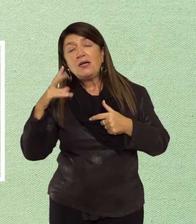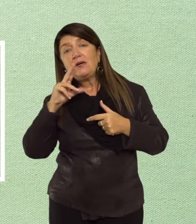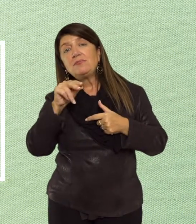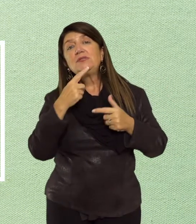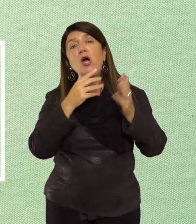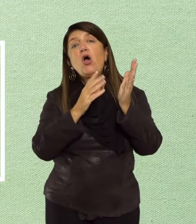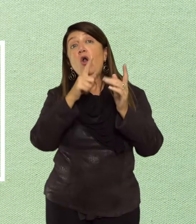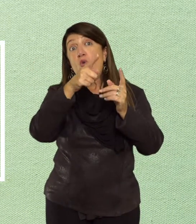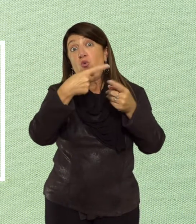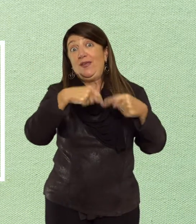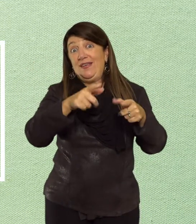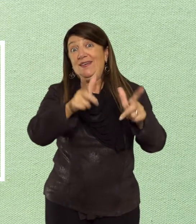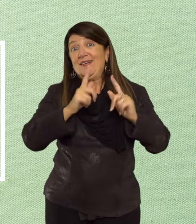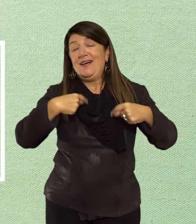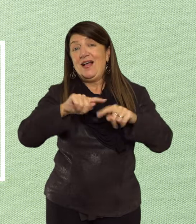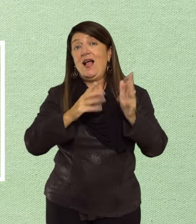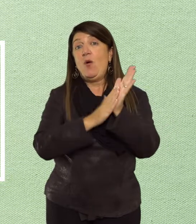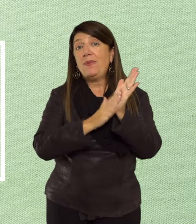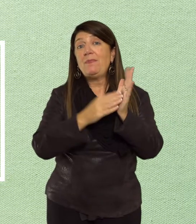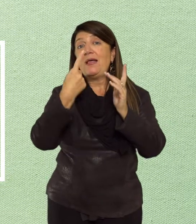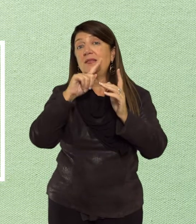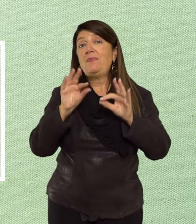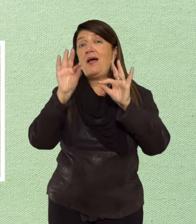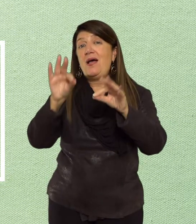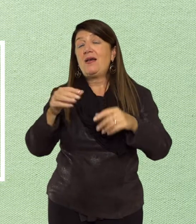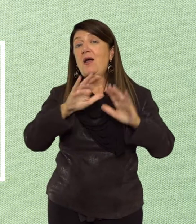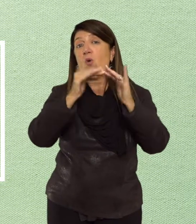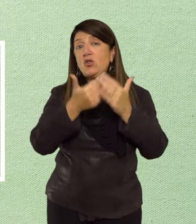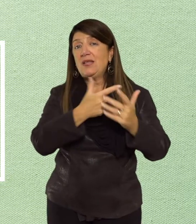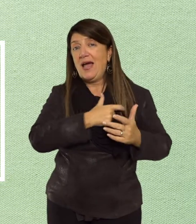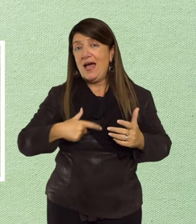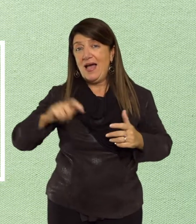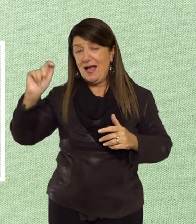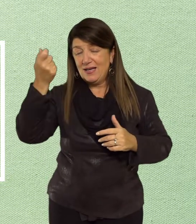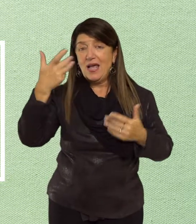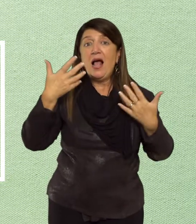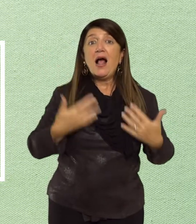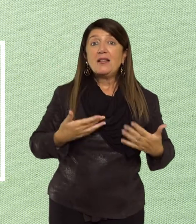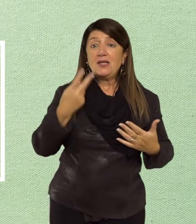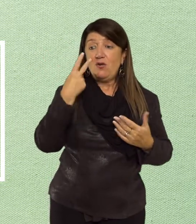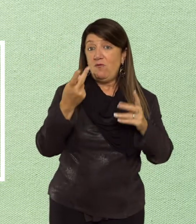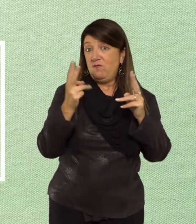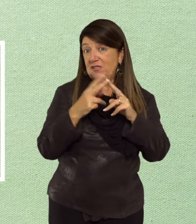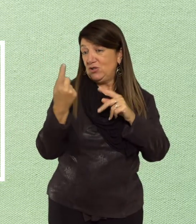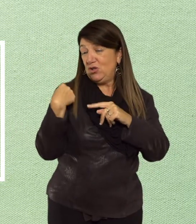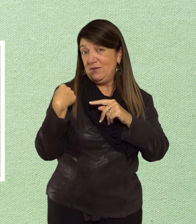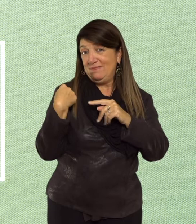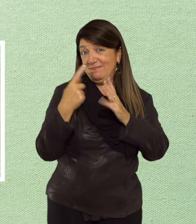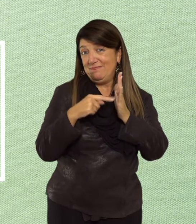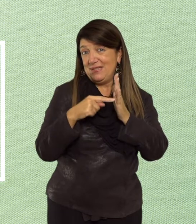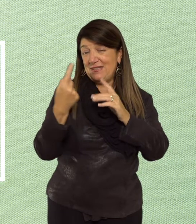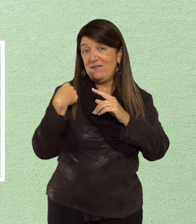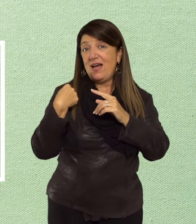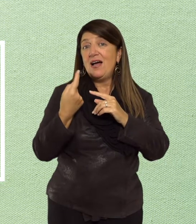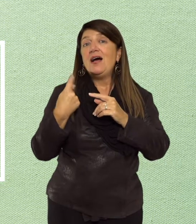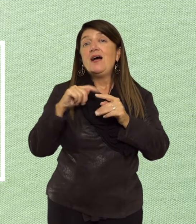che avevamo ottenuto ai mondiali, e quant'altro. E poi adesso l'ho visto qualche mese fa in occasione, che gli abbiamo restituito